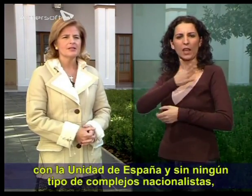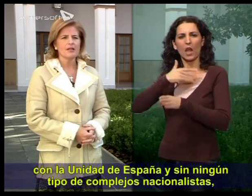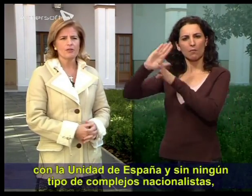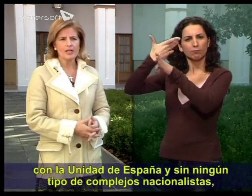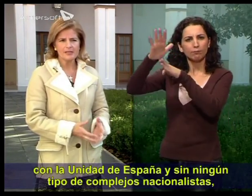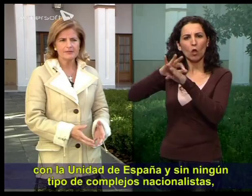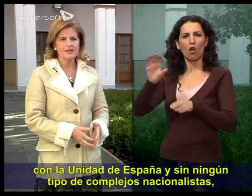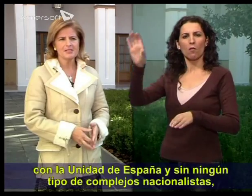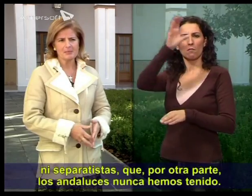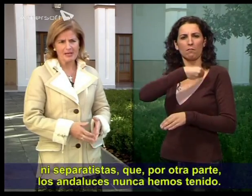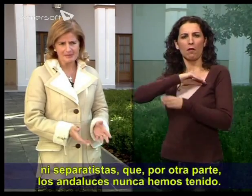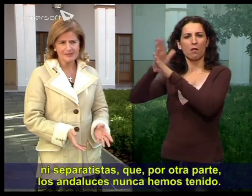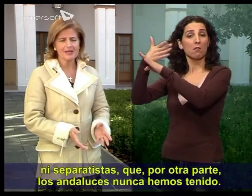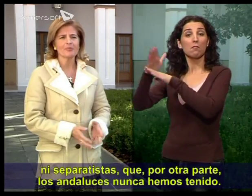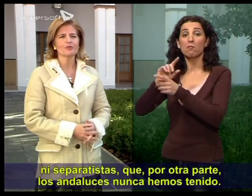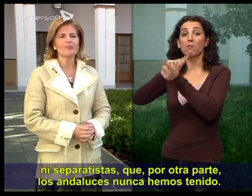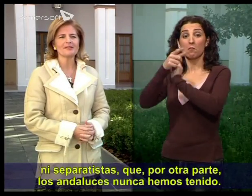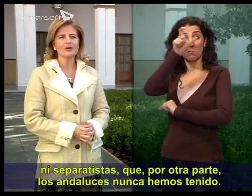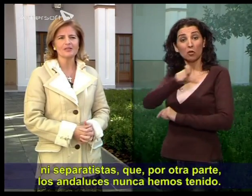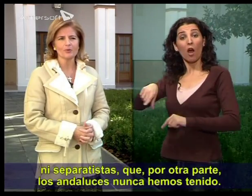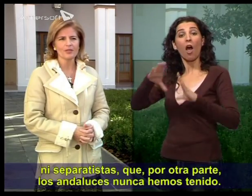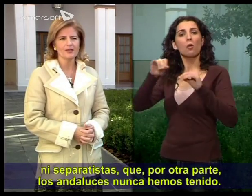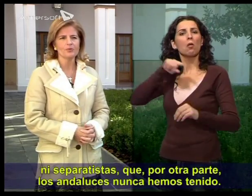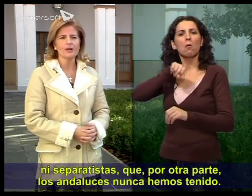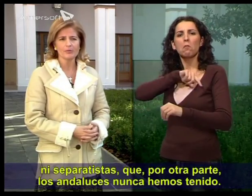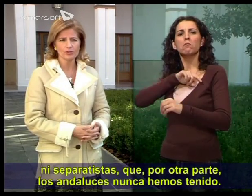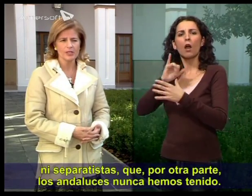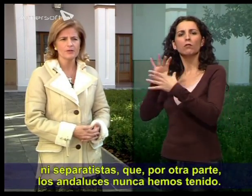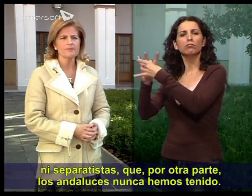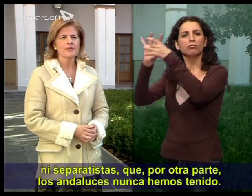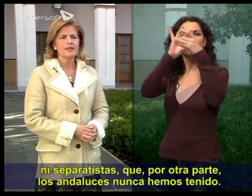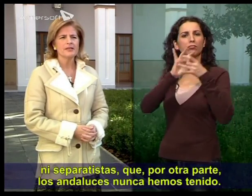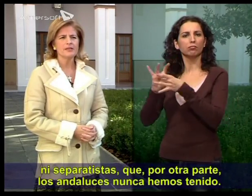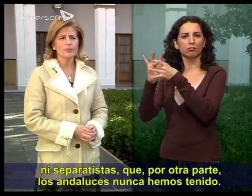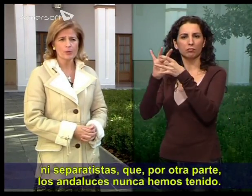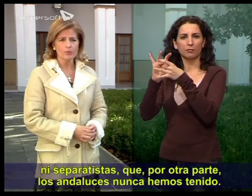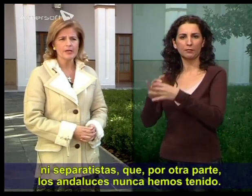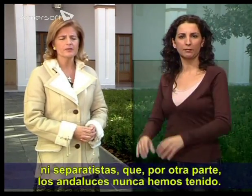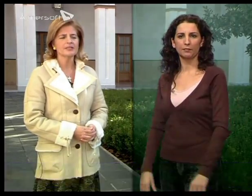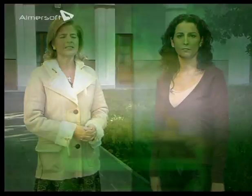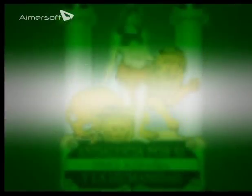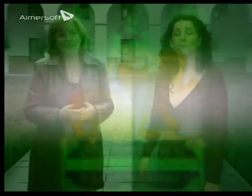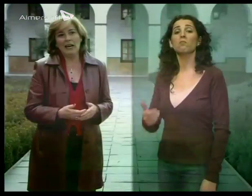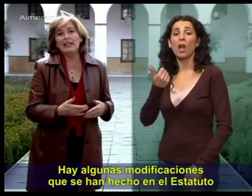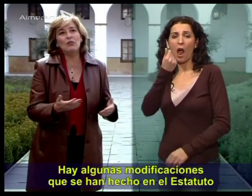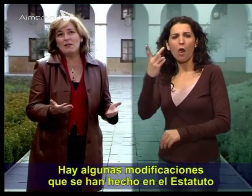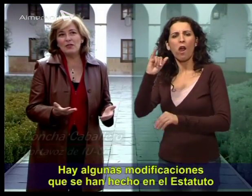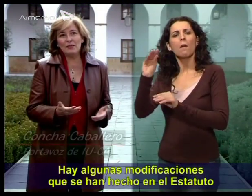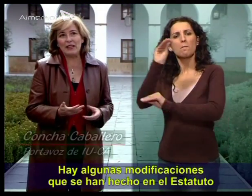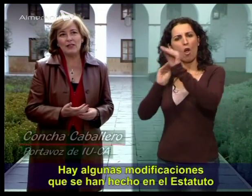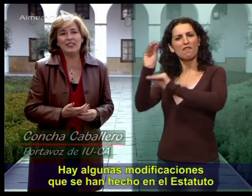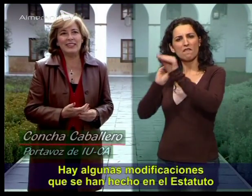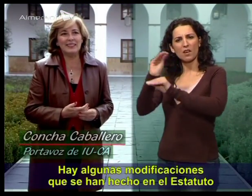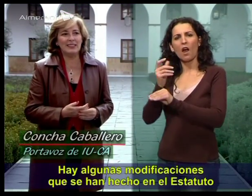complejo nacionalista ni separatista que por otra parte los andaluces nunca hemos tenido ni nos preocupa, ¿no? Hay